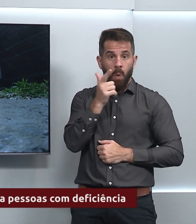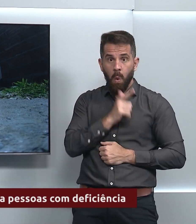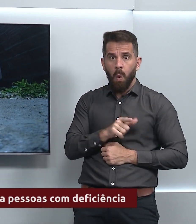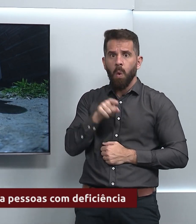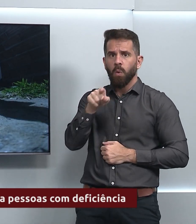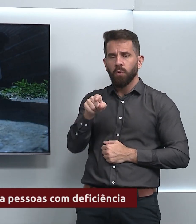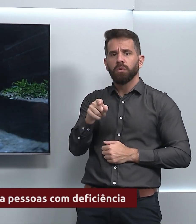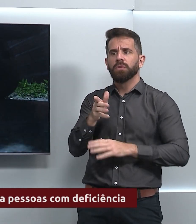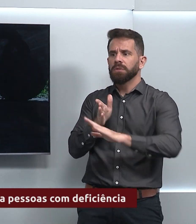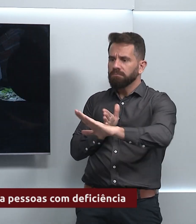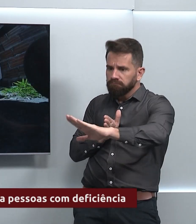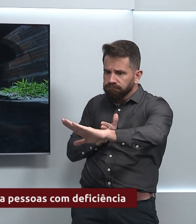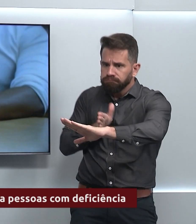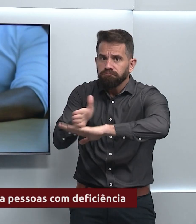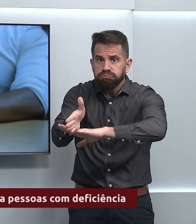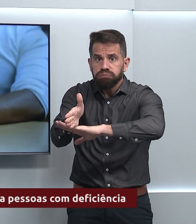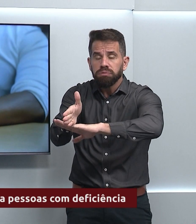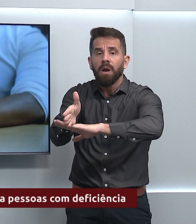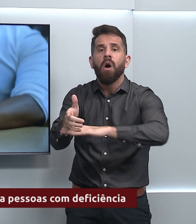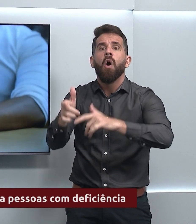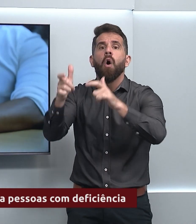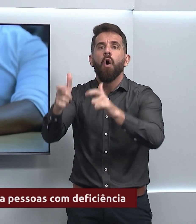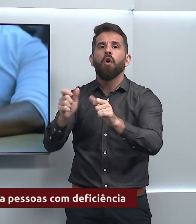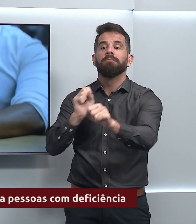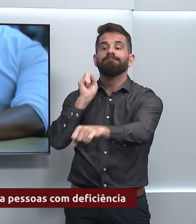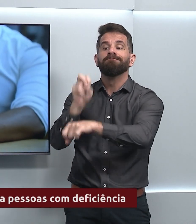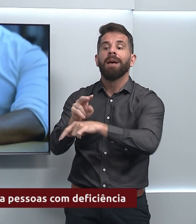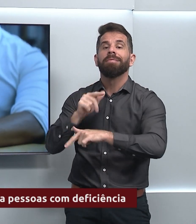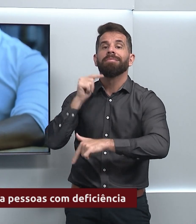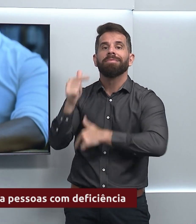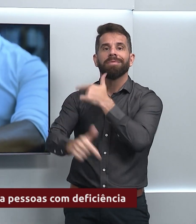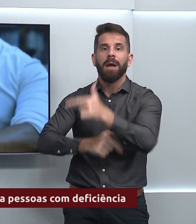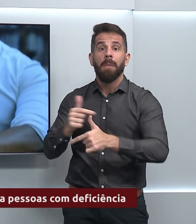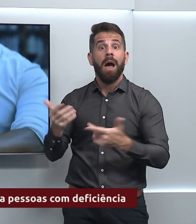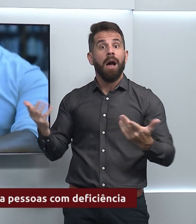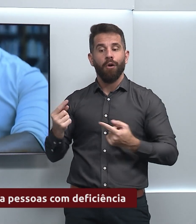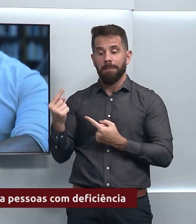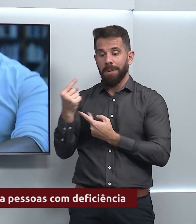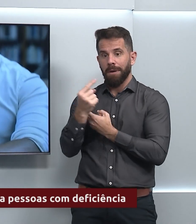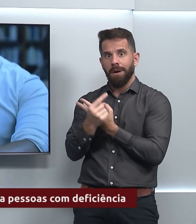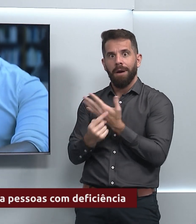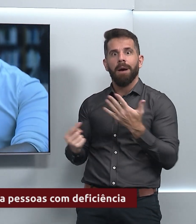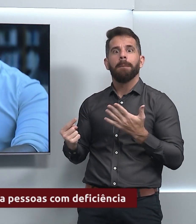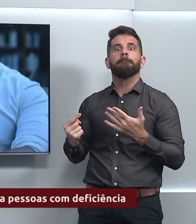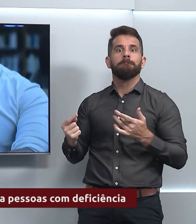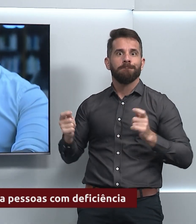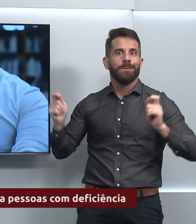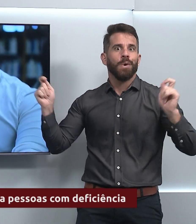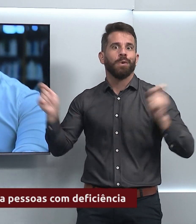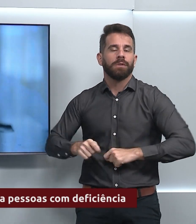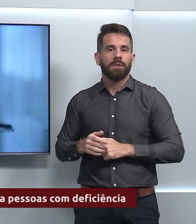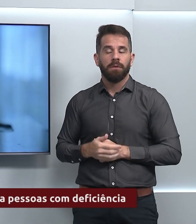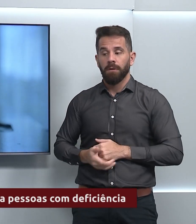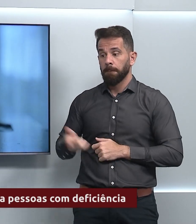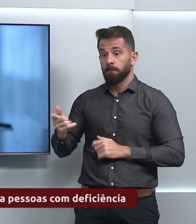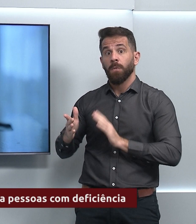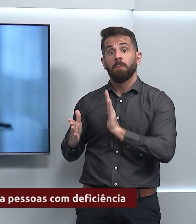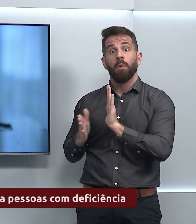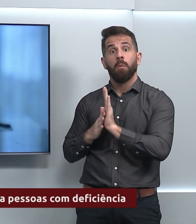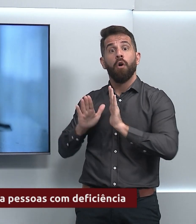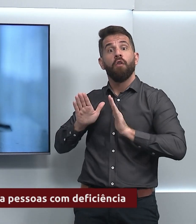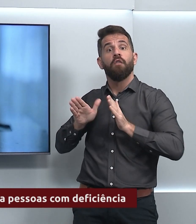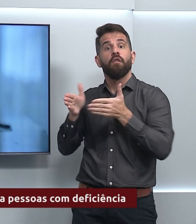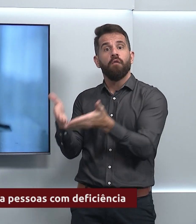com deficiência para o mercado de trabalho ganhou novas possibilidades. É o que propõe o Fórum Goiano